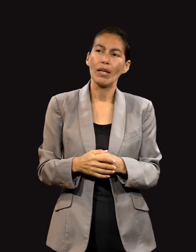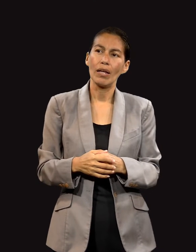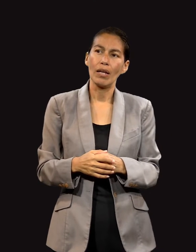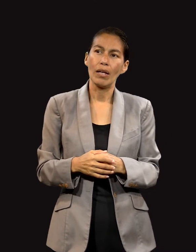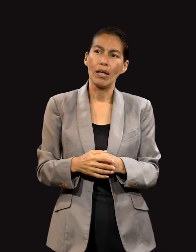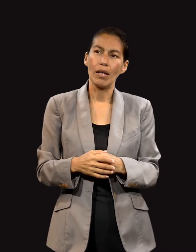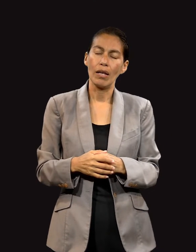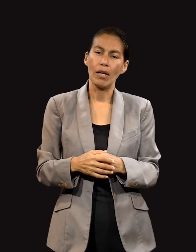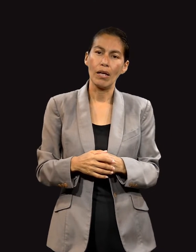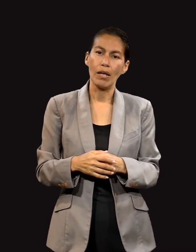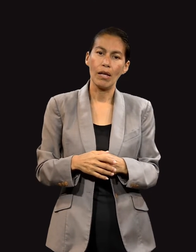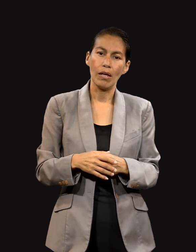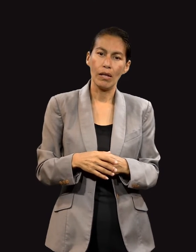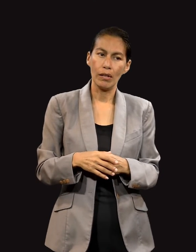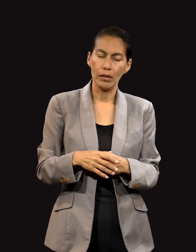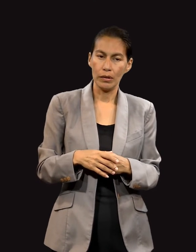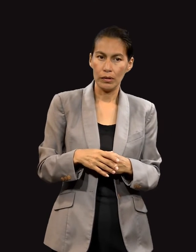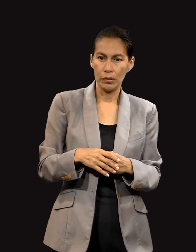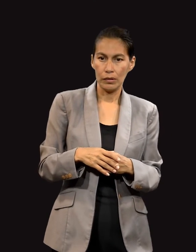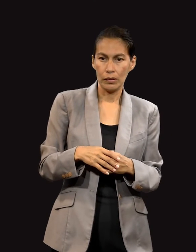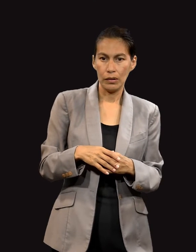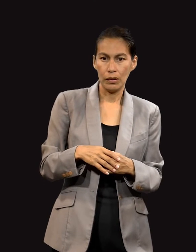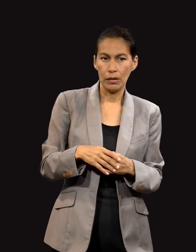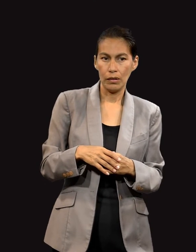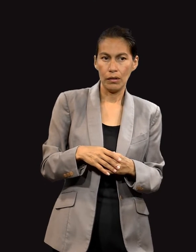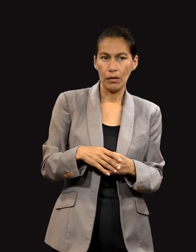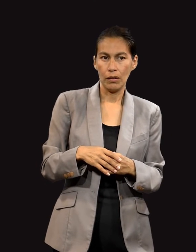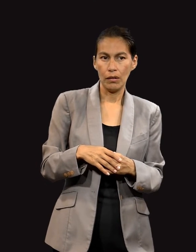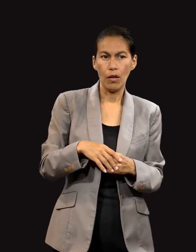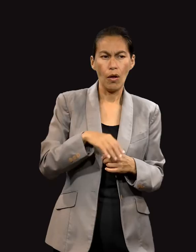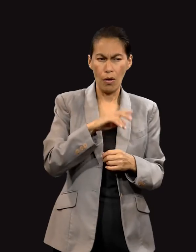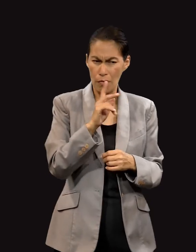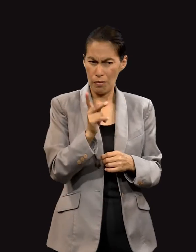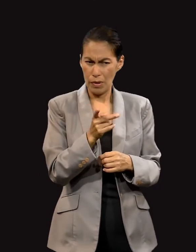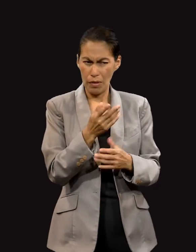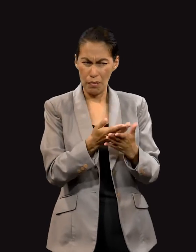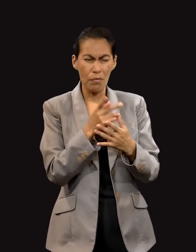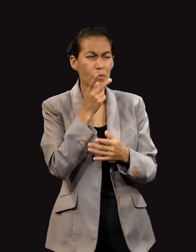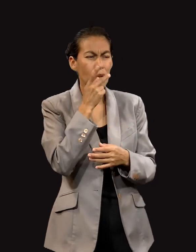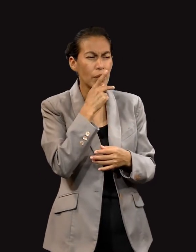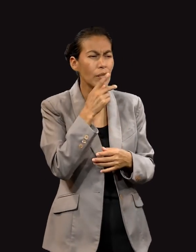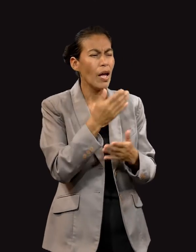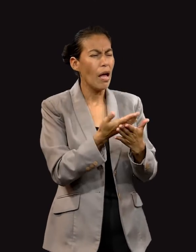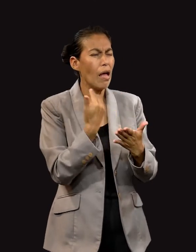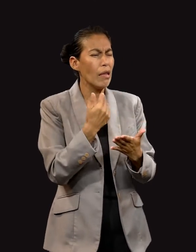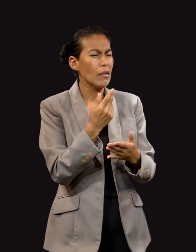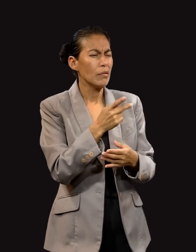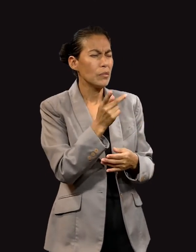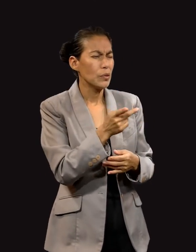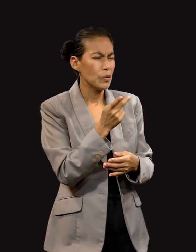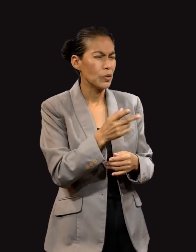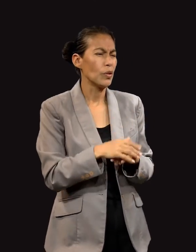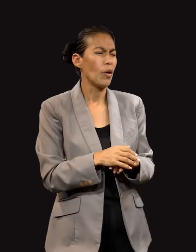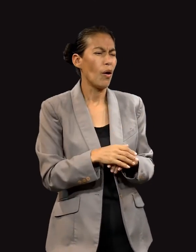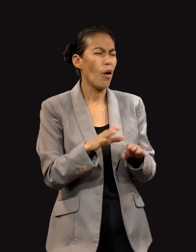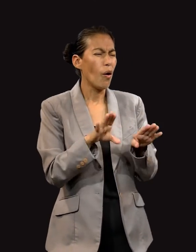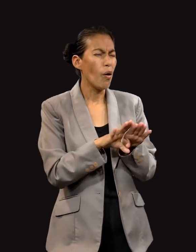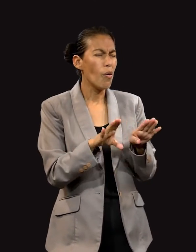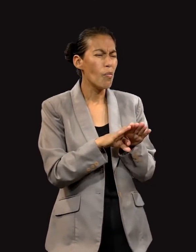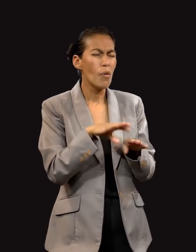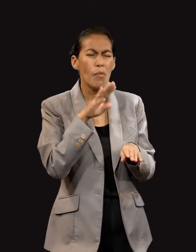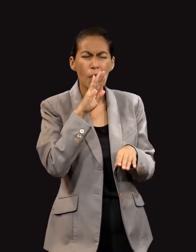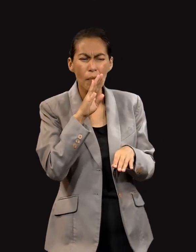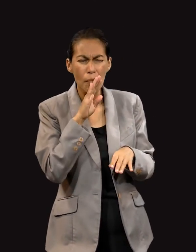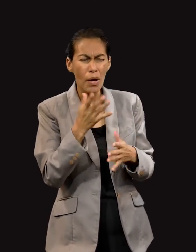y volviendo a la pregunta que usted hizo, de que cómo conoció a mi mamá. Cuando ella llegó conmigo, yo